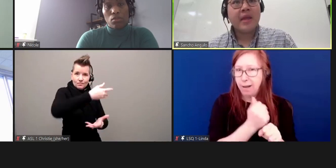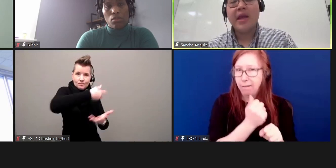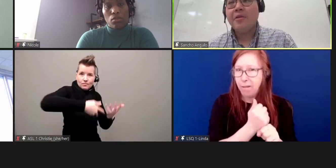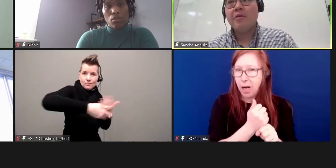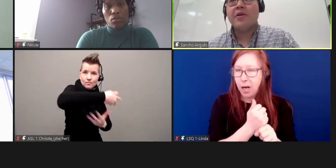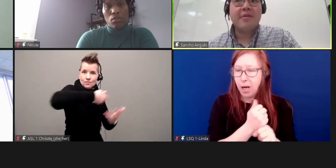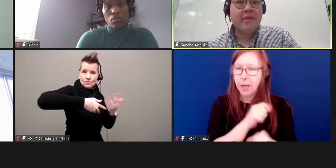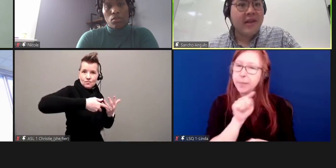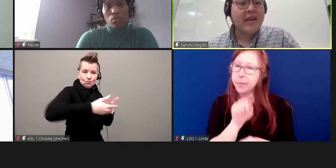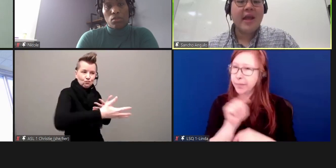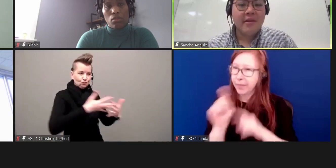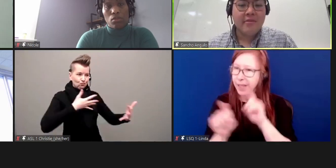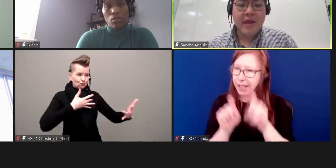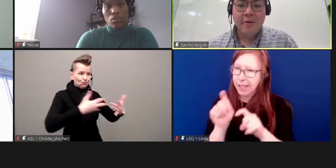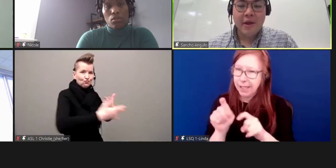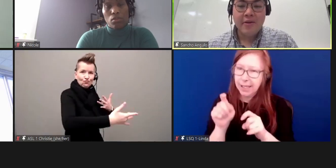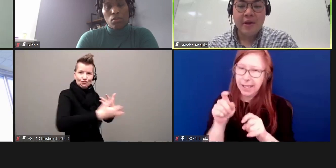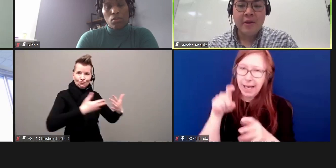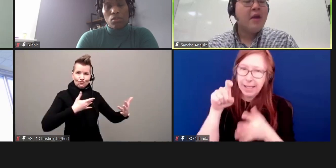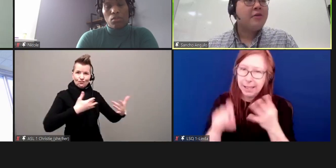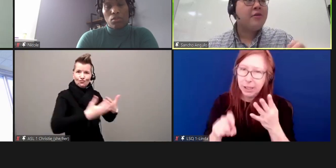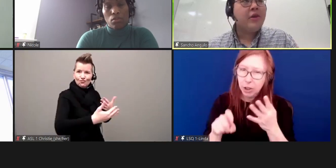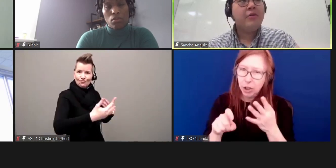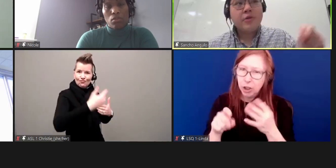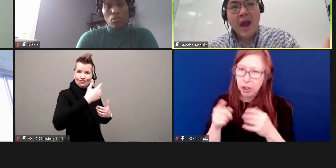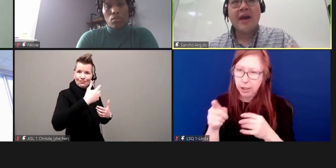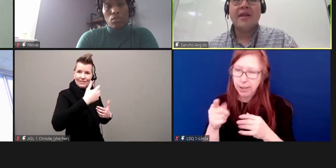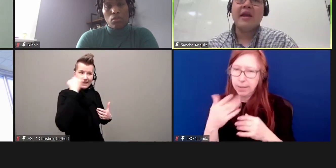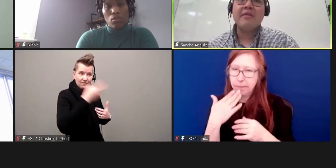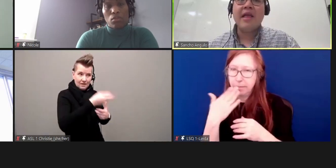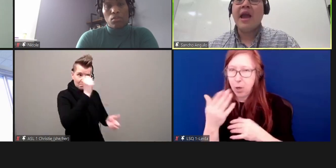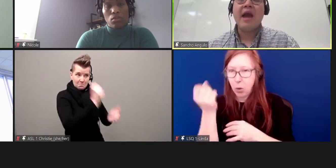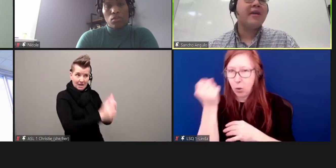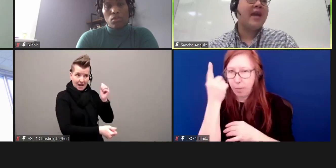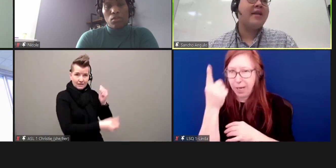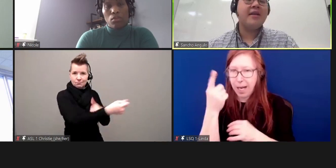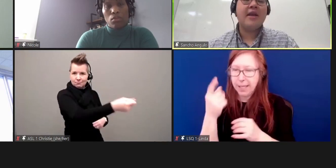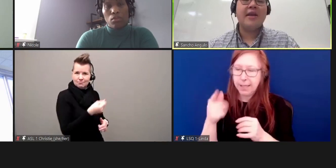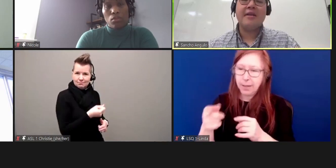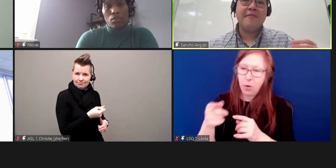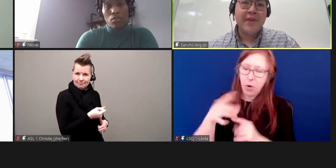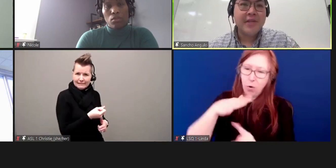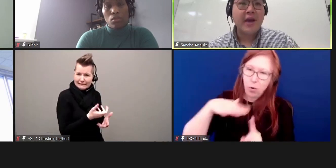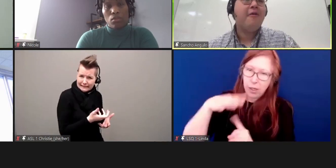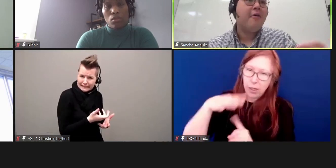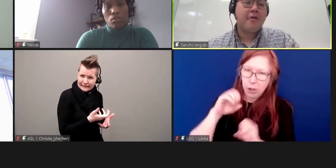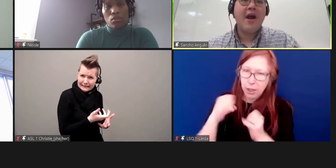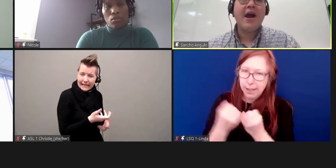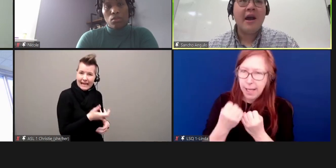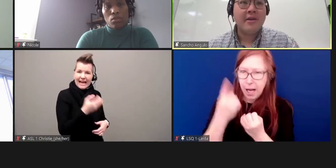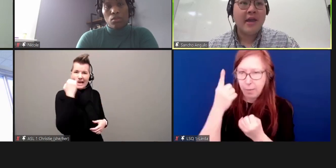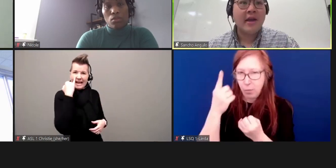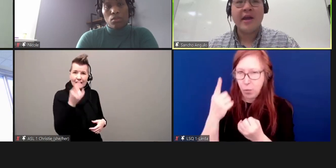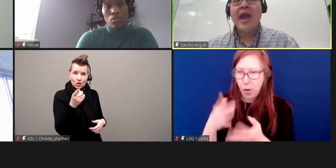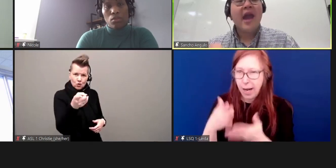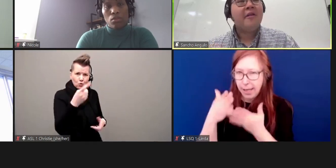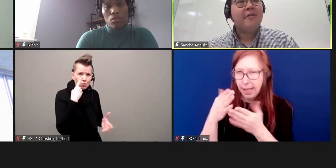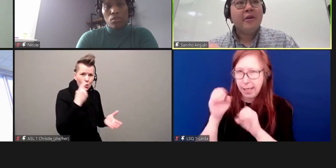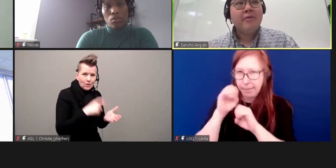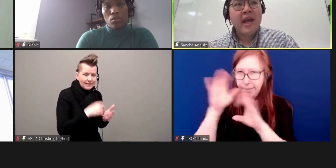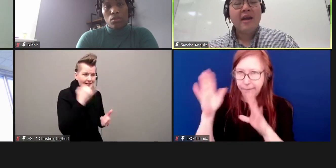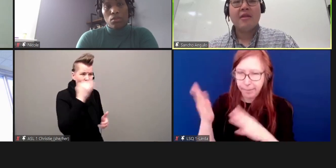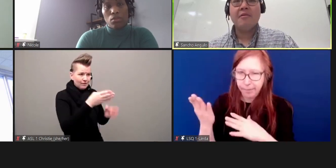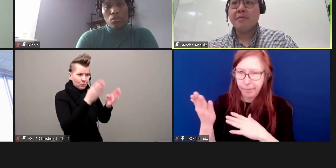une compréhension, une bonne compréhension du contexte social pour qu'on puisse bien comprendre? Suivez-vous